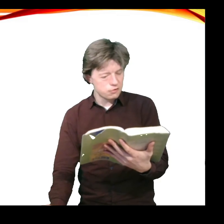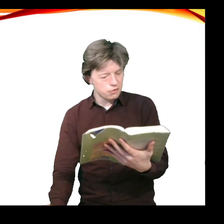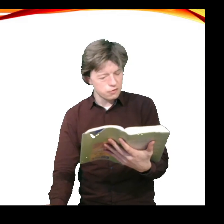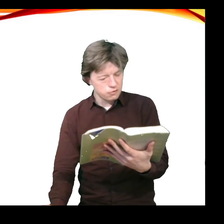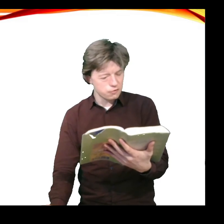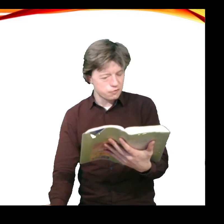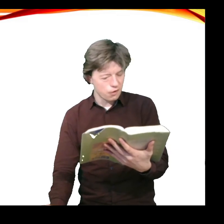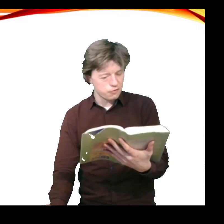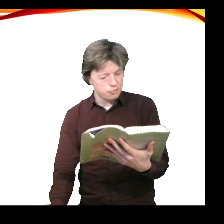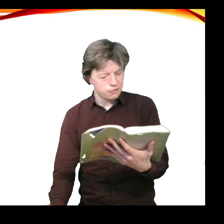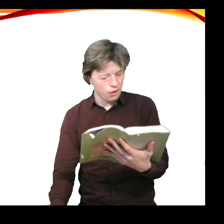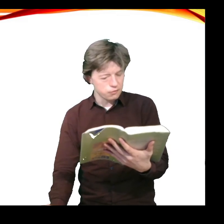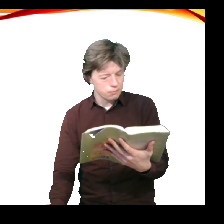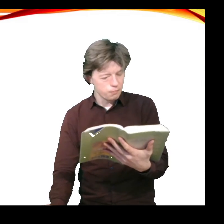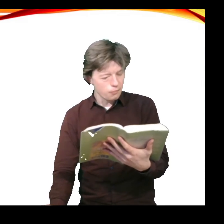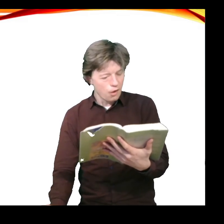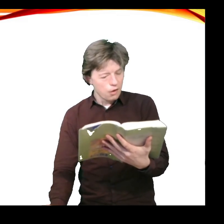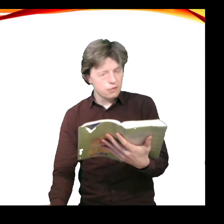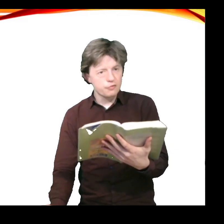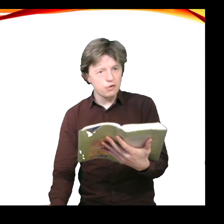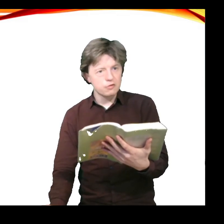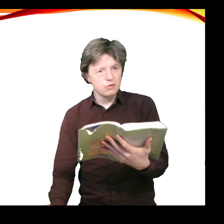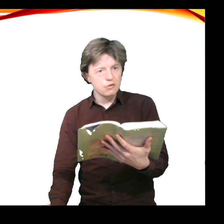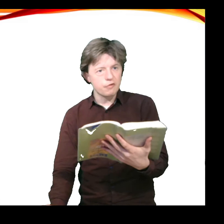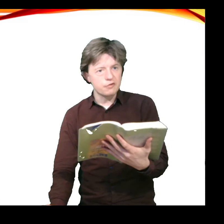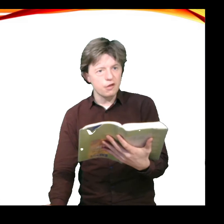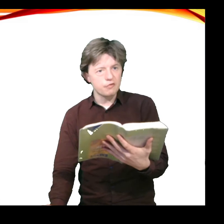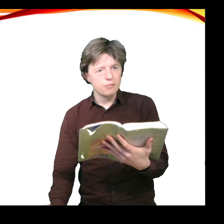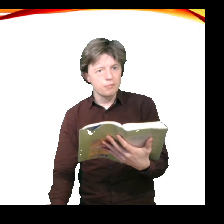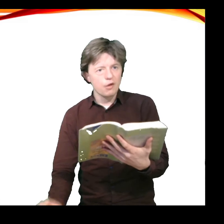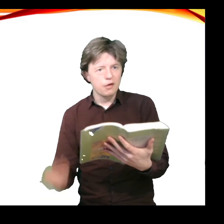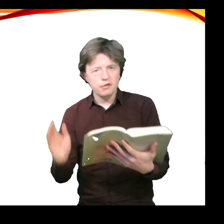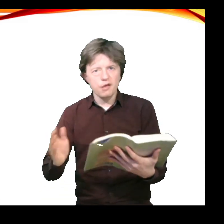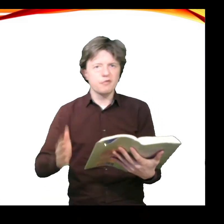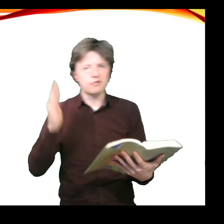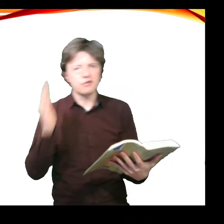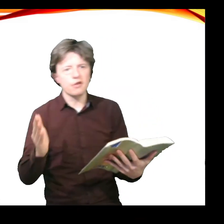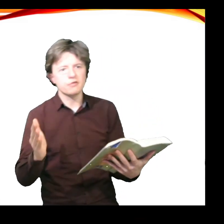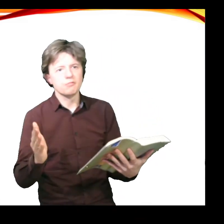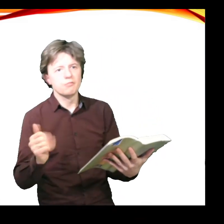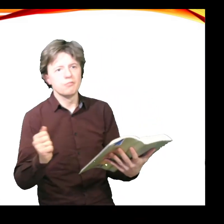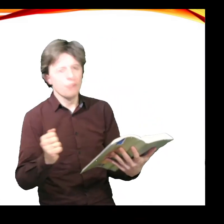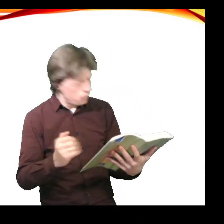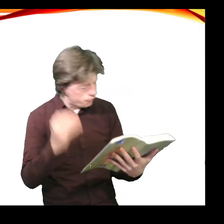is niets ontstaan van wat bestaat. In het woord was leven, en het leven was het licht, voor de